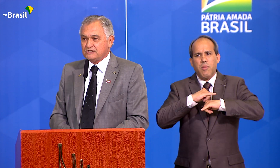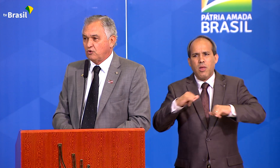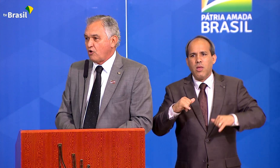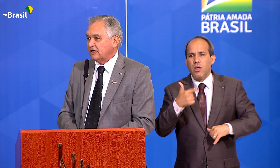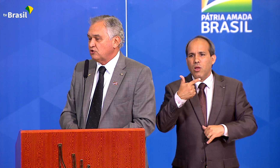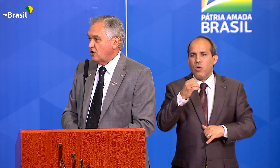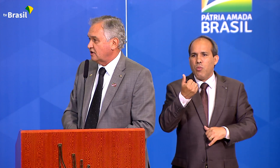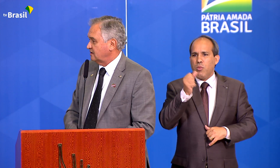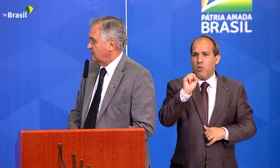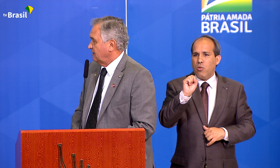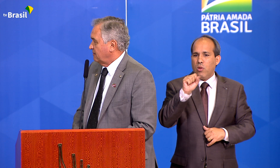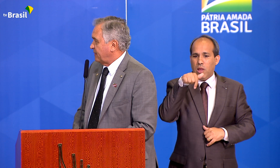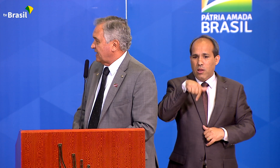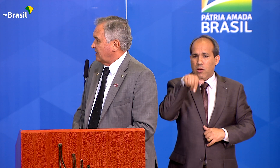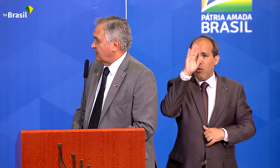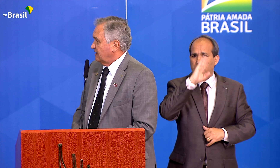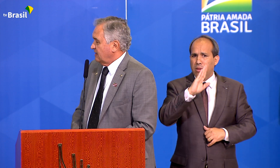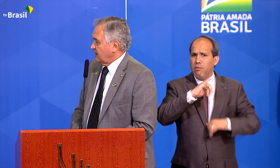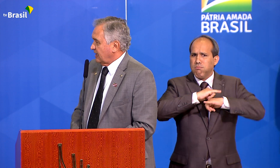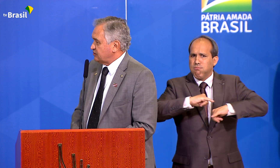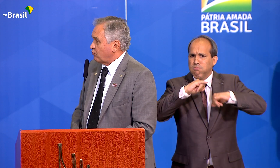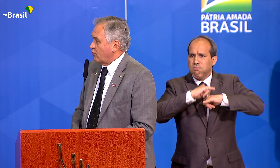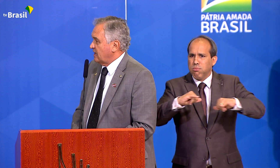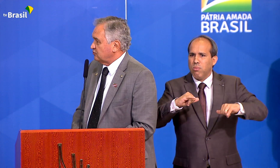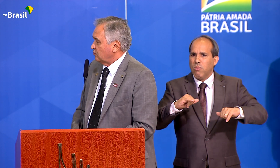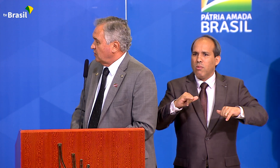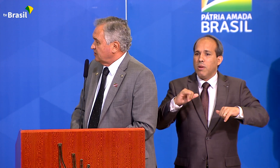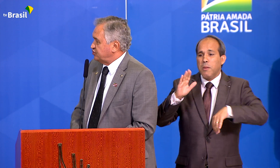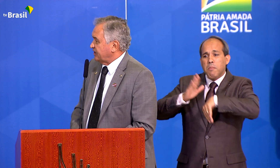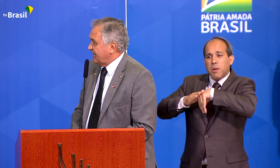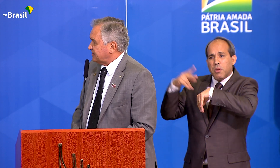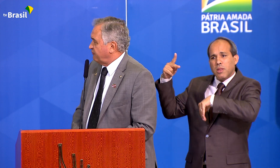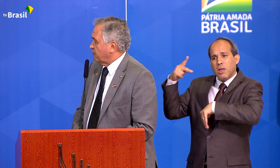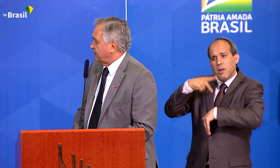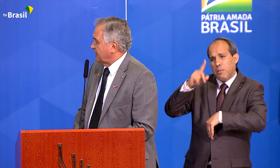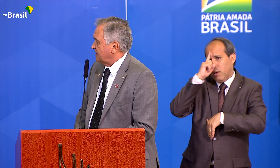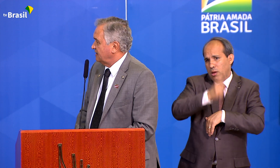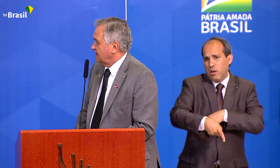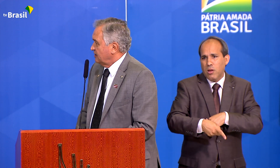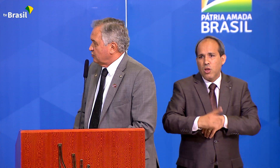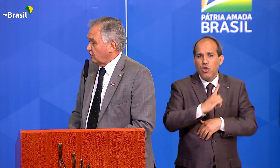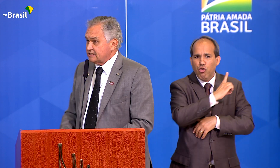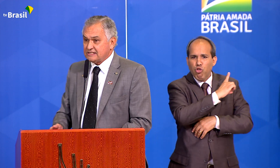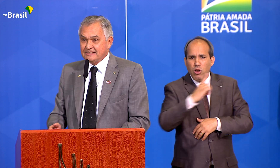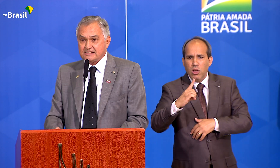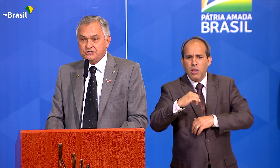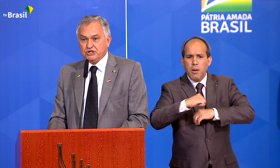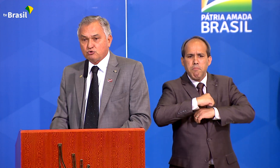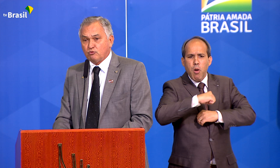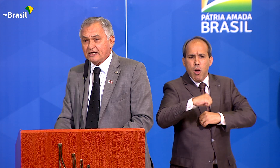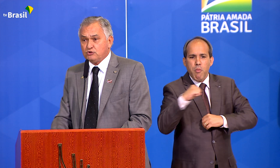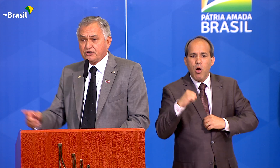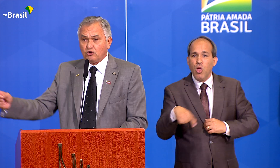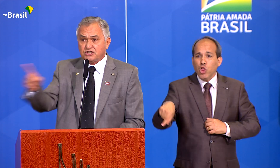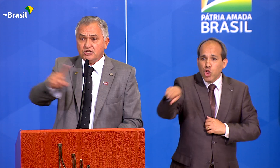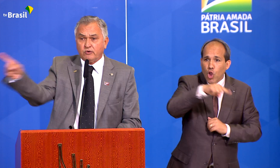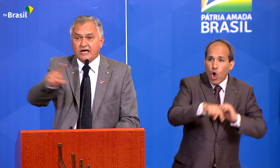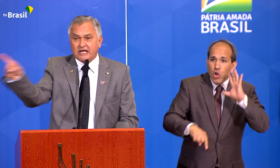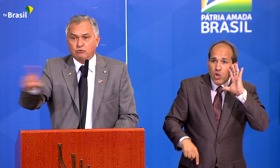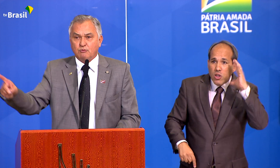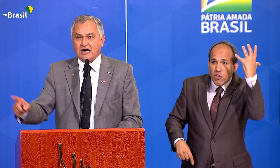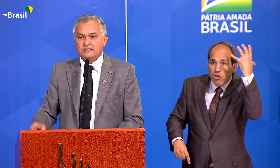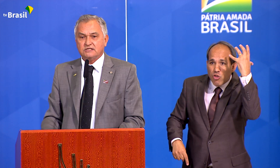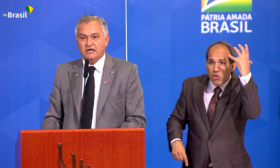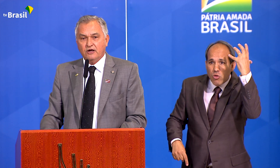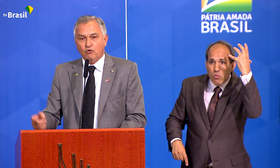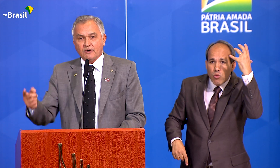2018 o Brasil comandou para a ser o comando direita volver nós decidimos o Brasil que